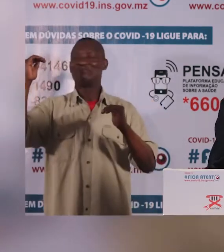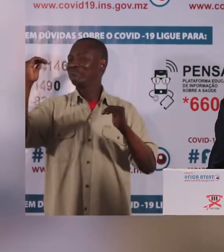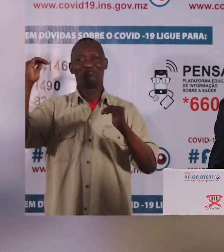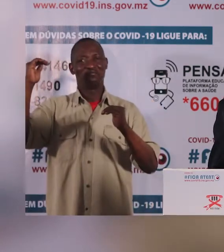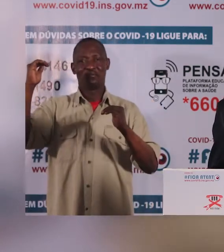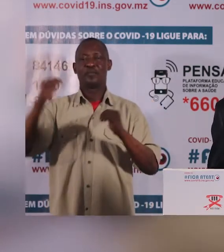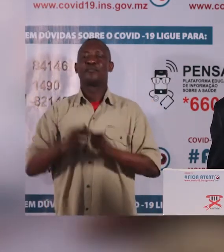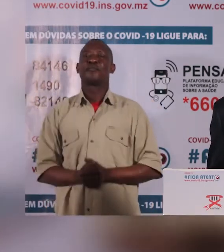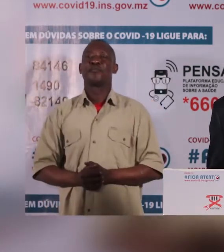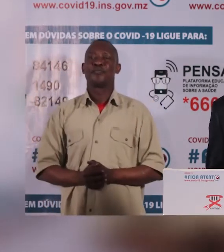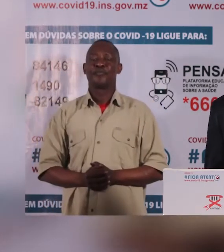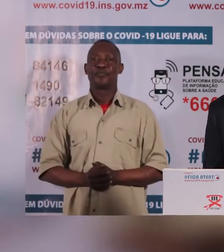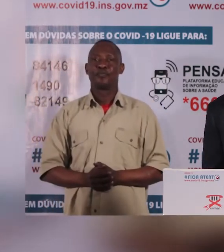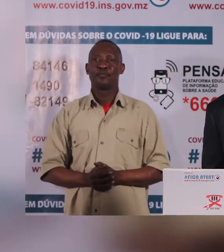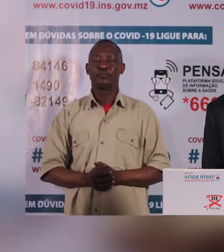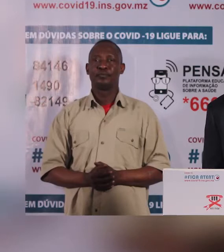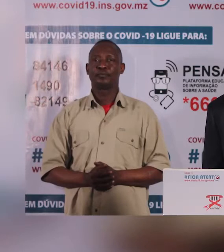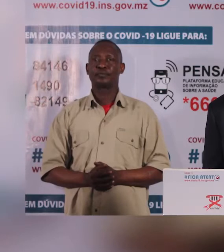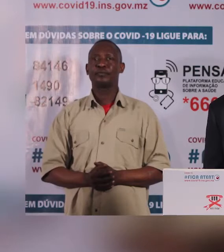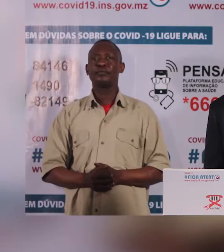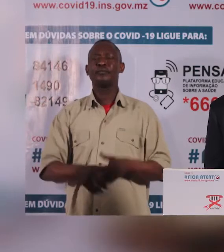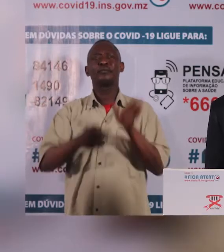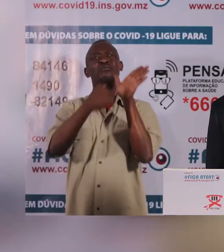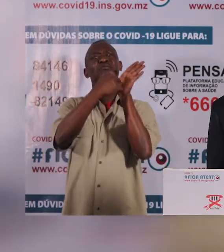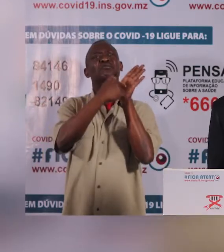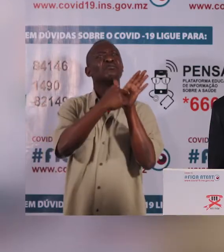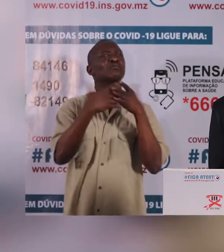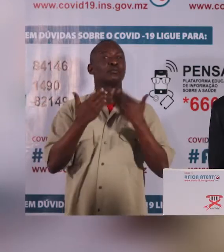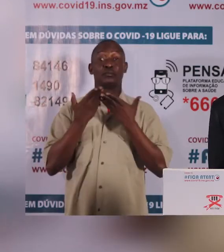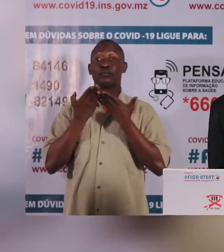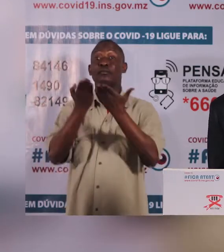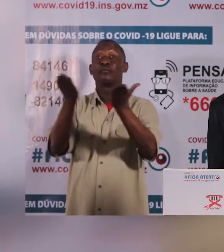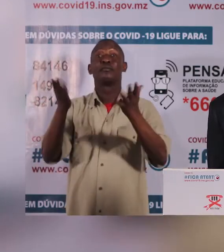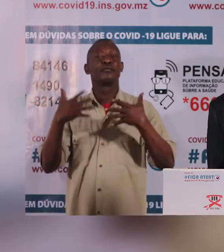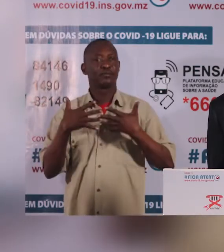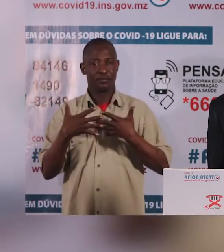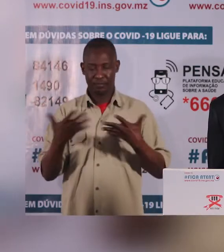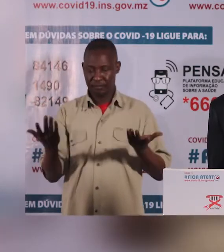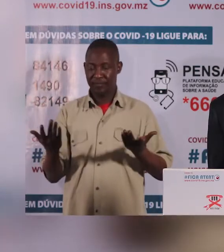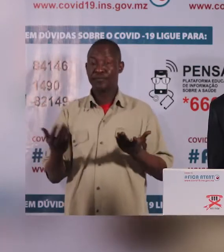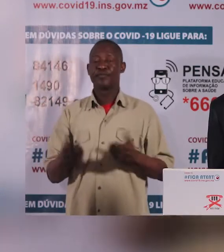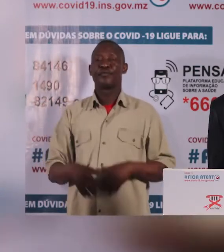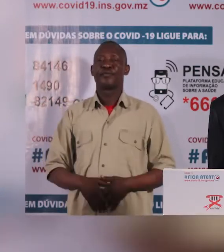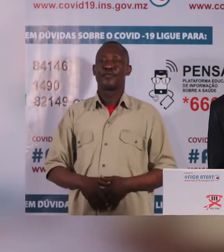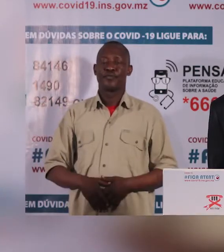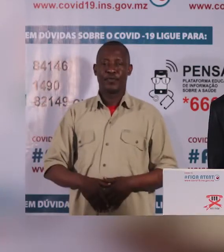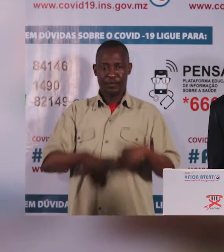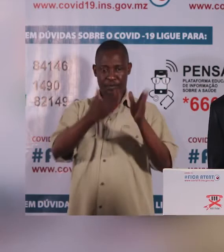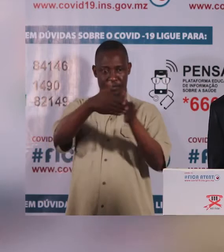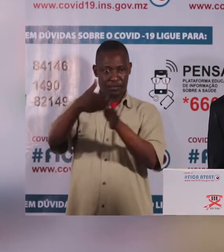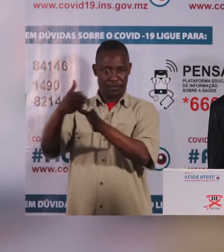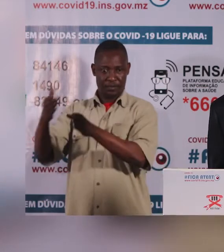O próximo, por favor. Aqui apresentamos, neste gráfico, o número de